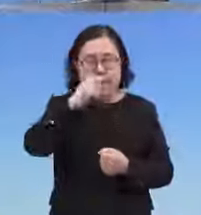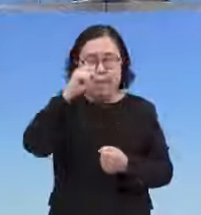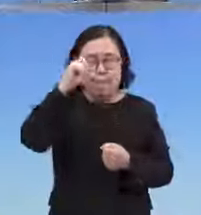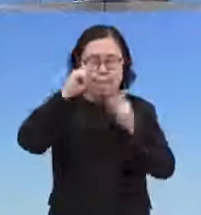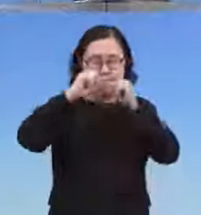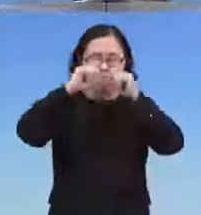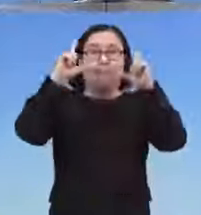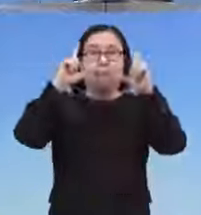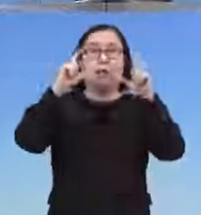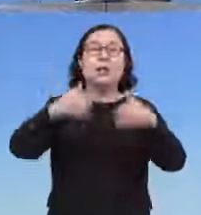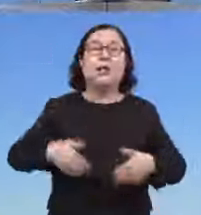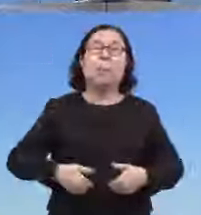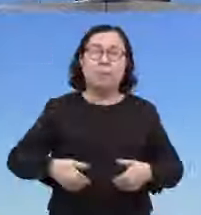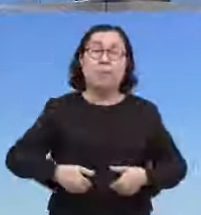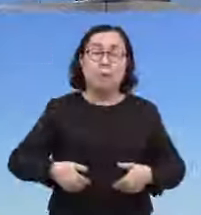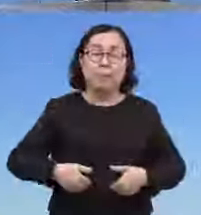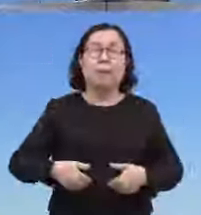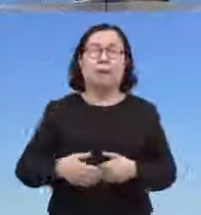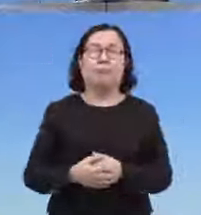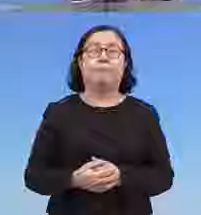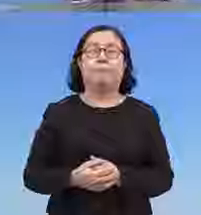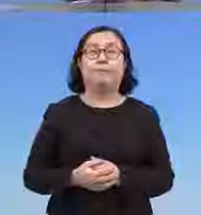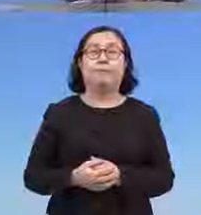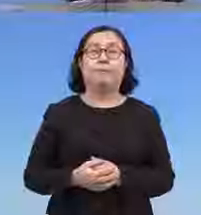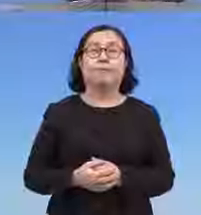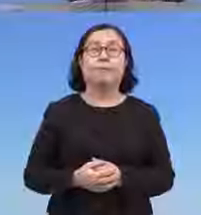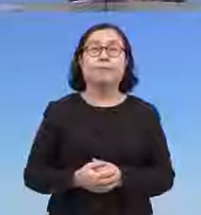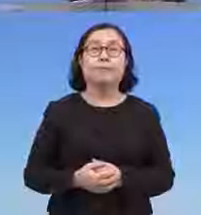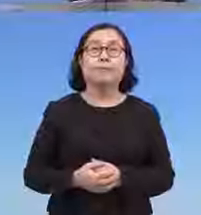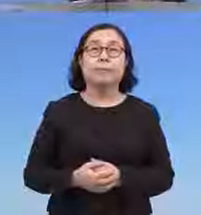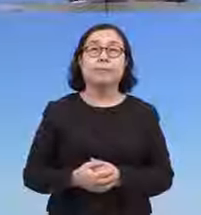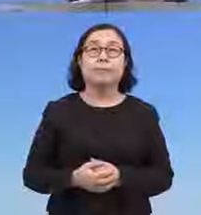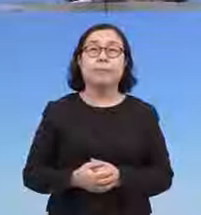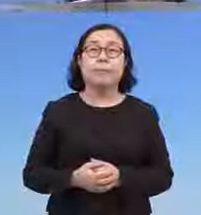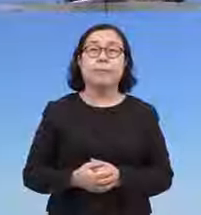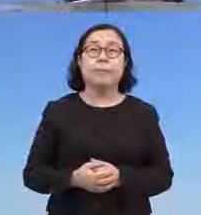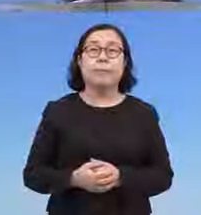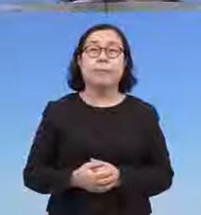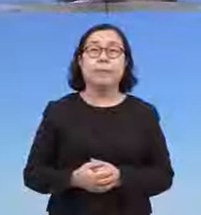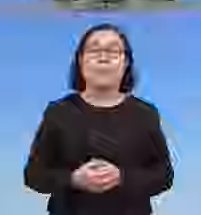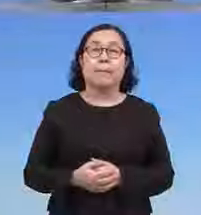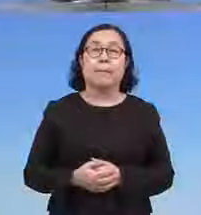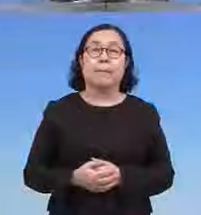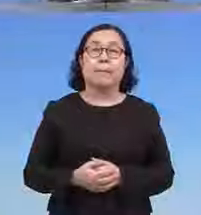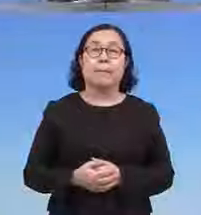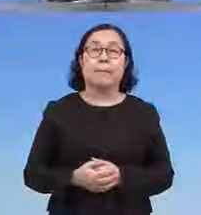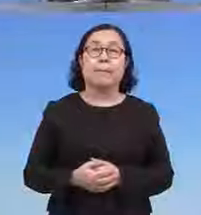그분의 주도하심을, 그분의 뜻을 살피는 일이 먼저 되어야 된다.